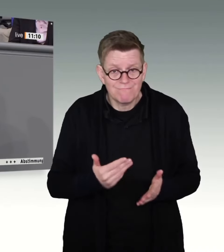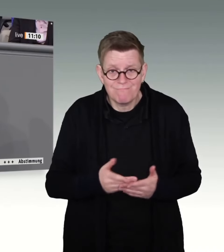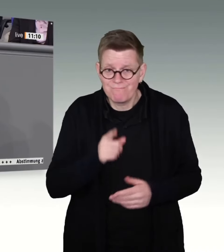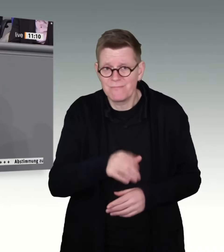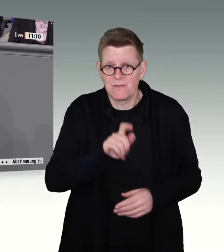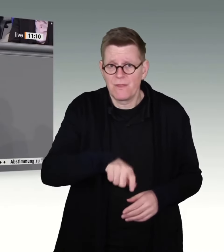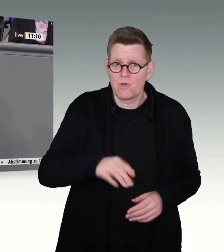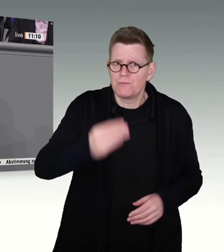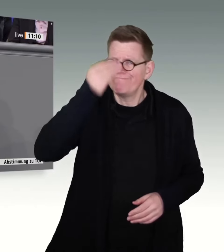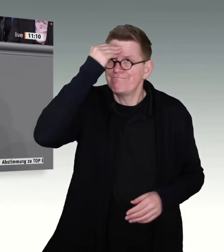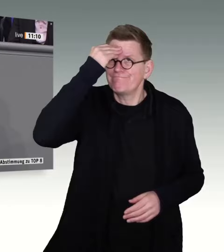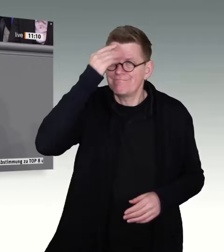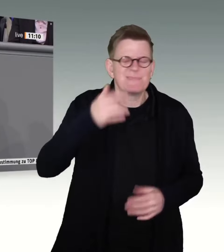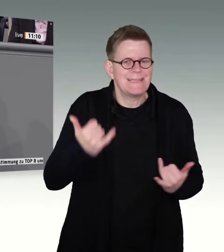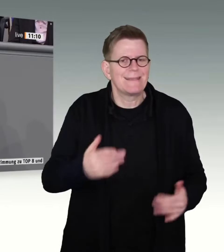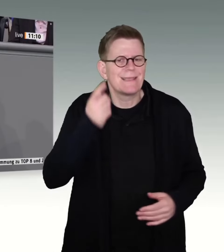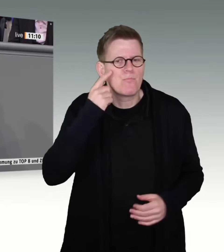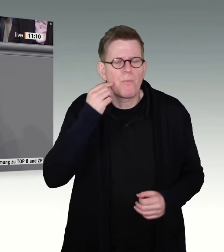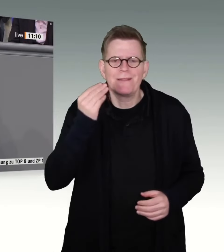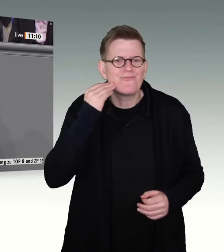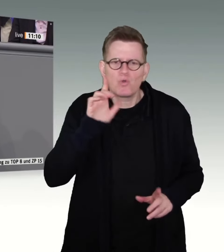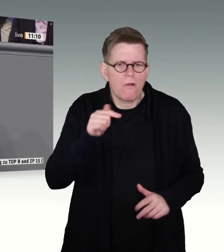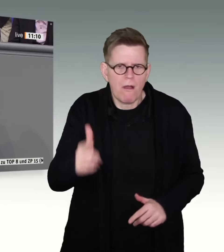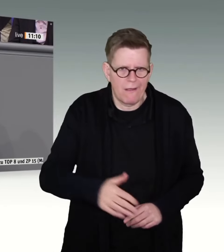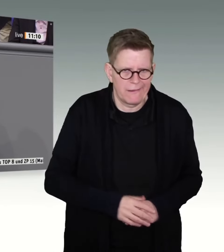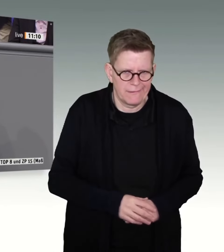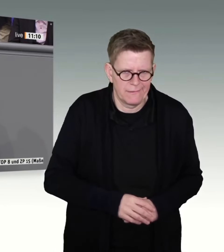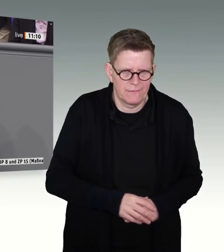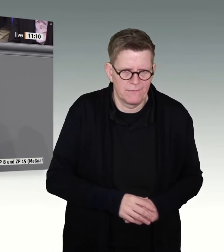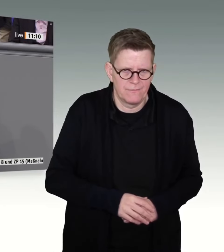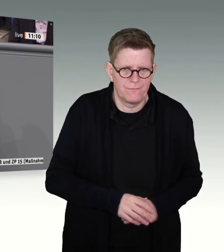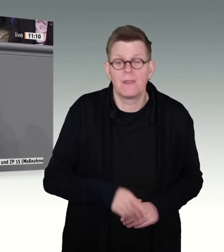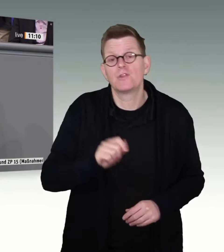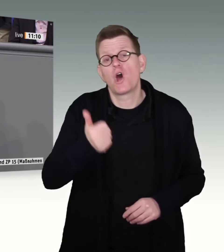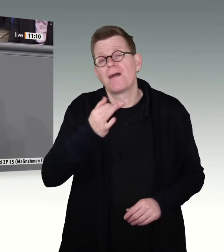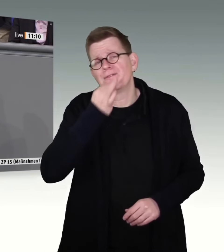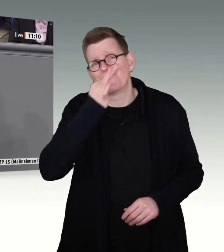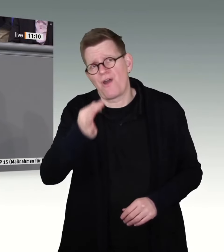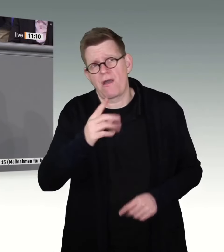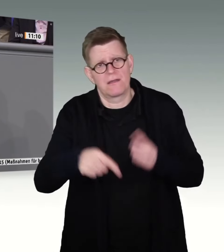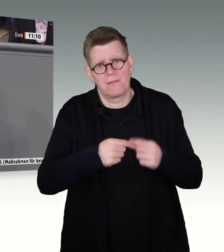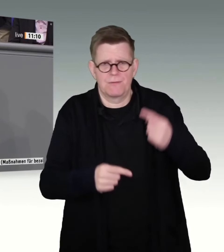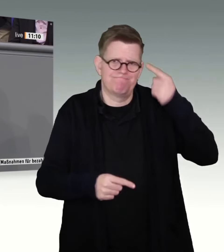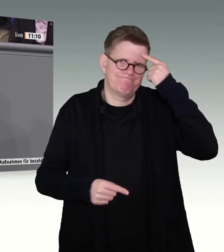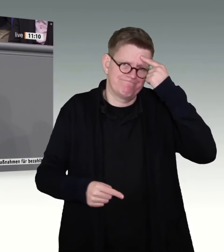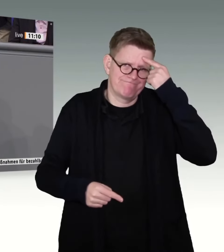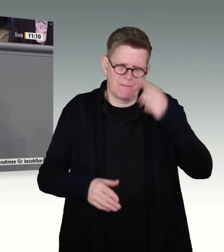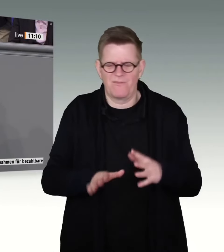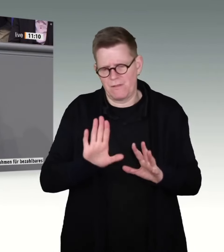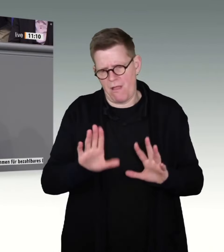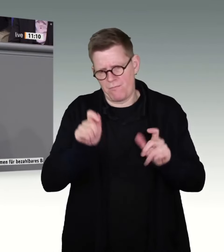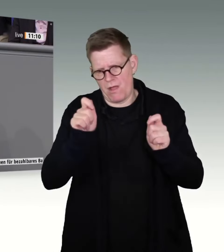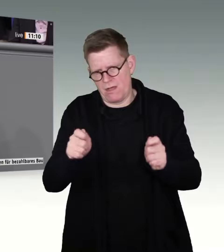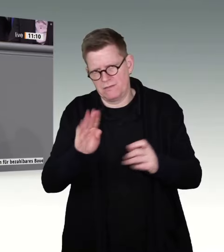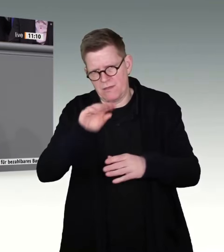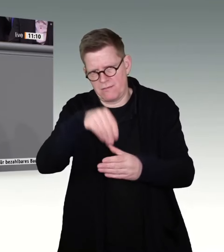denken, die aktuell noch keine Wohnung haben. Eine Frage, die sich mir stellt, wenn ich noch mal in Ihren Antrag schaue,